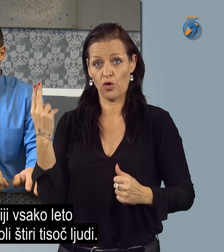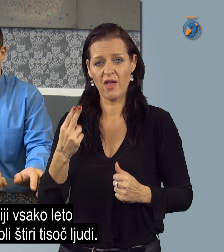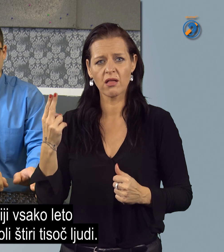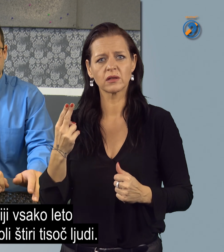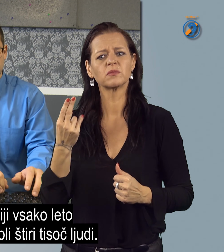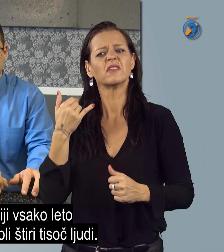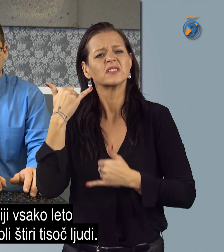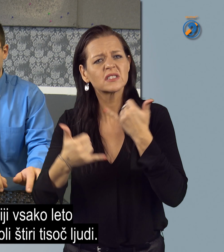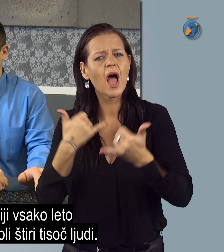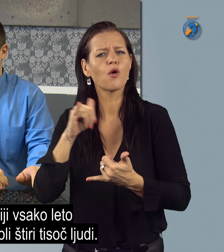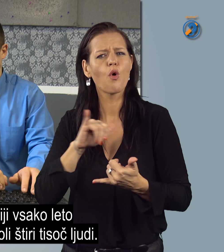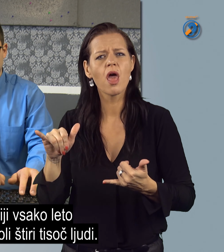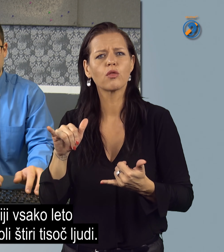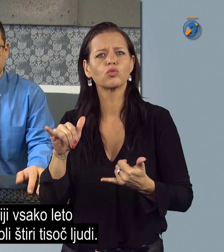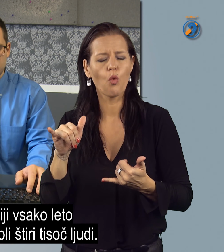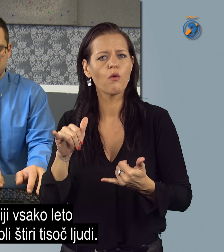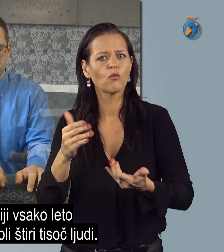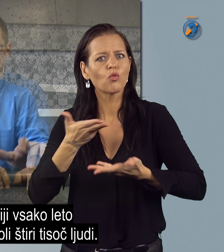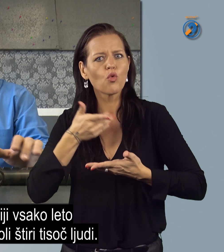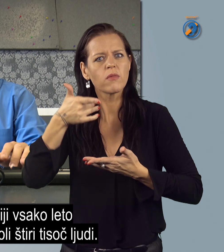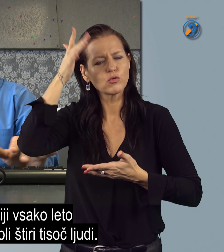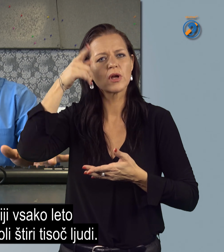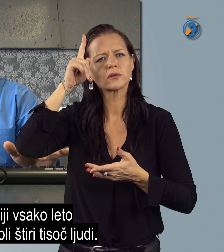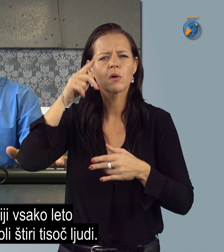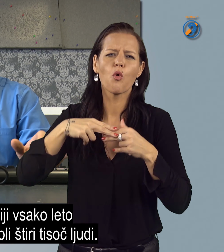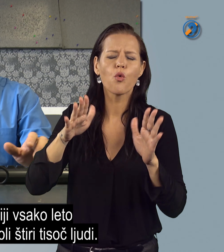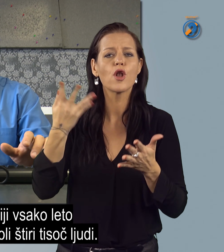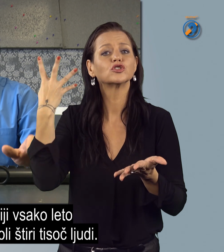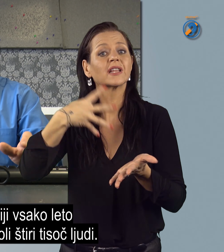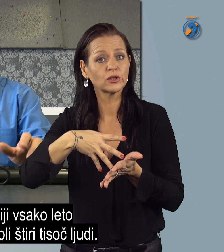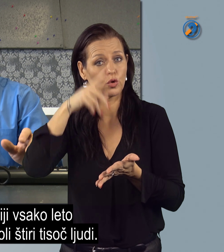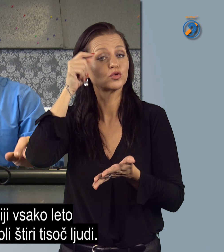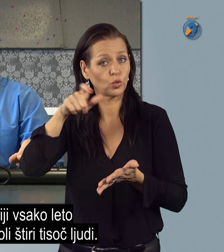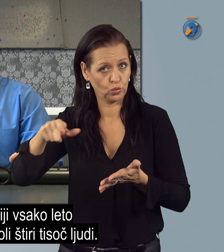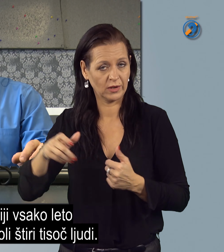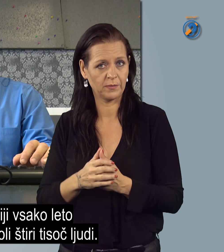V Sloveniji vsako leto prizadene okoli 4000 ljudi.